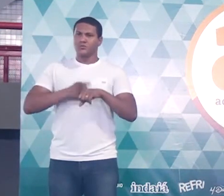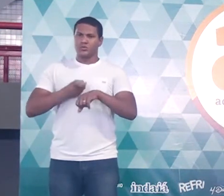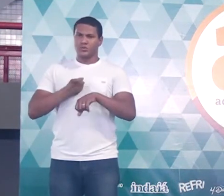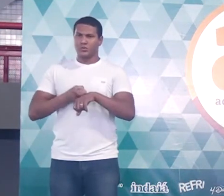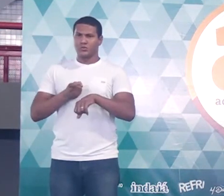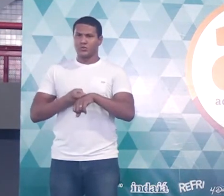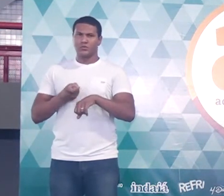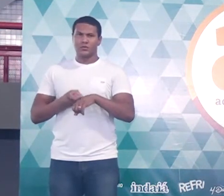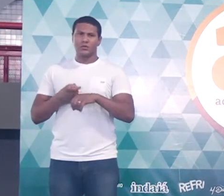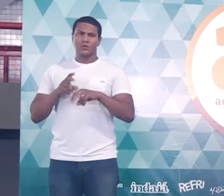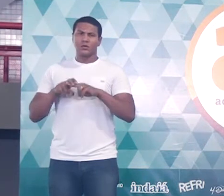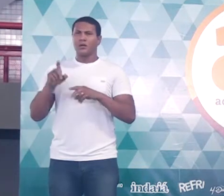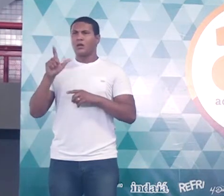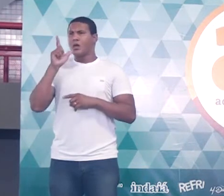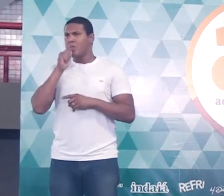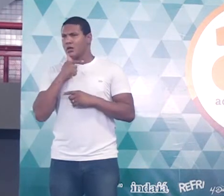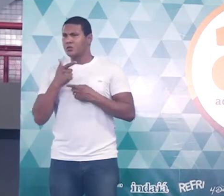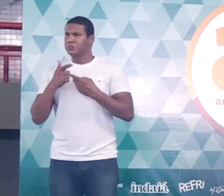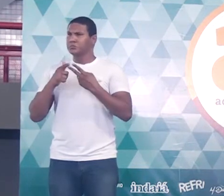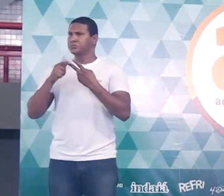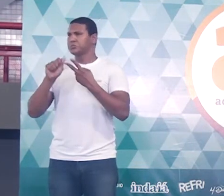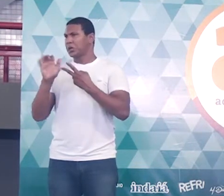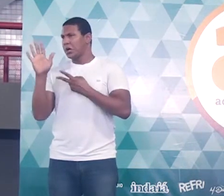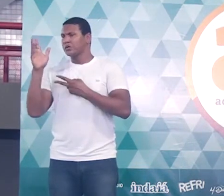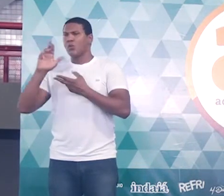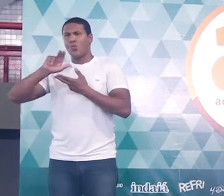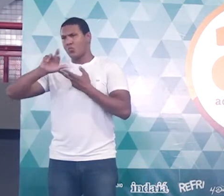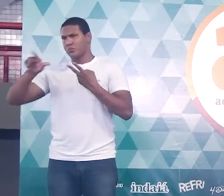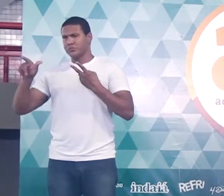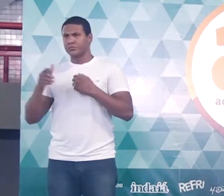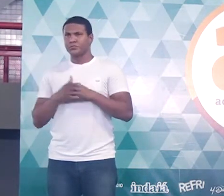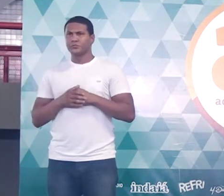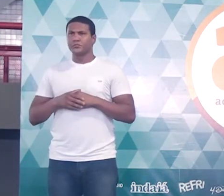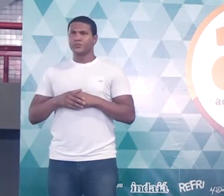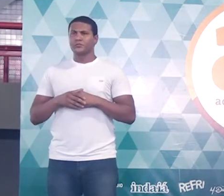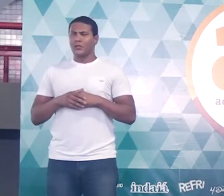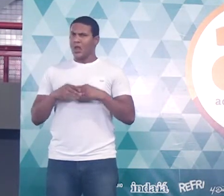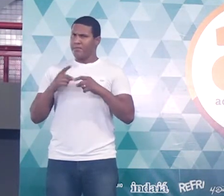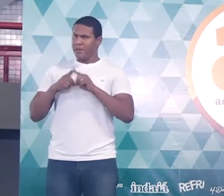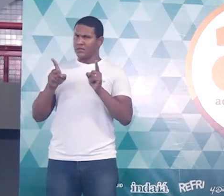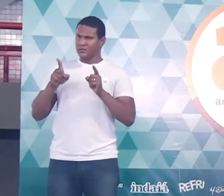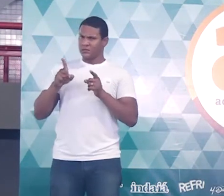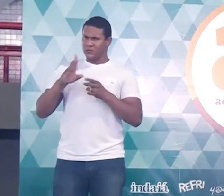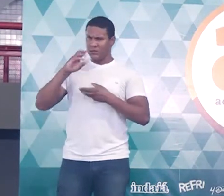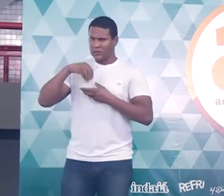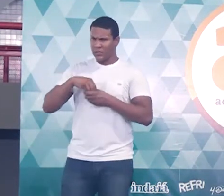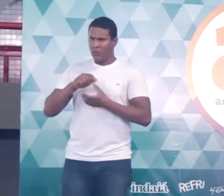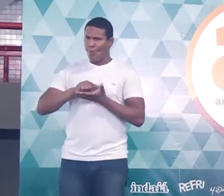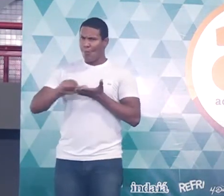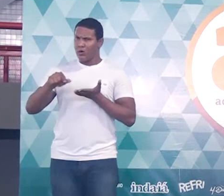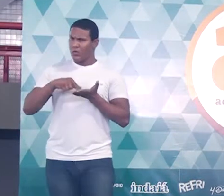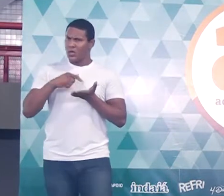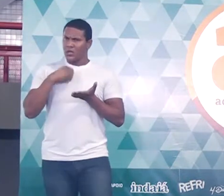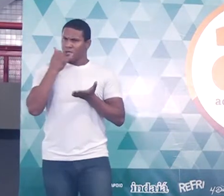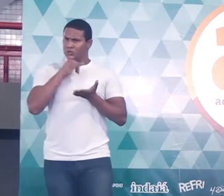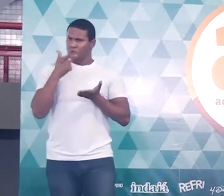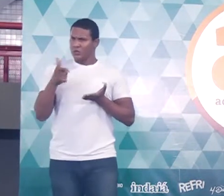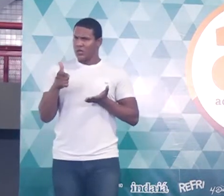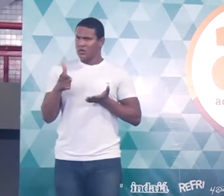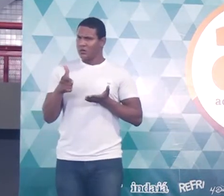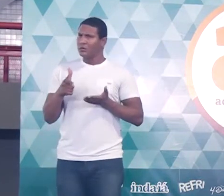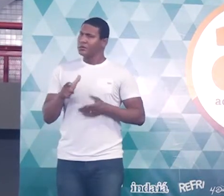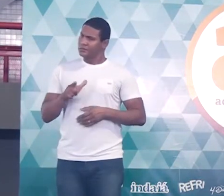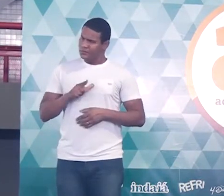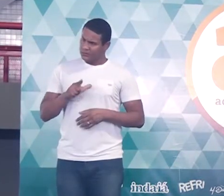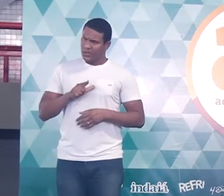tem outra perspectiva. O professor quer dizer que no vácuo não passa energia? Passa, mas é outra energia que nós vamos ver ainda,